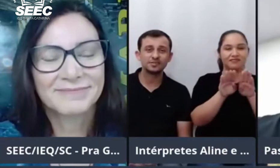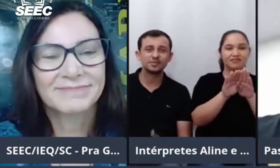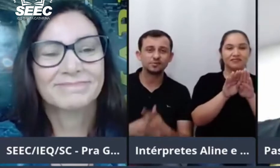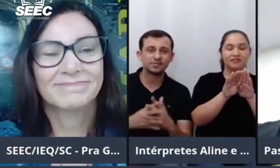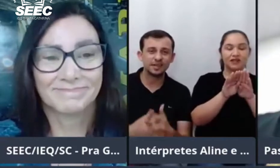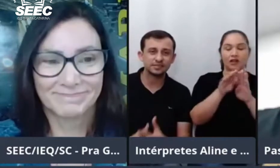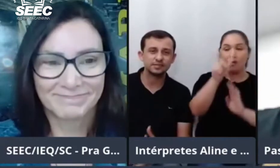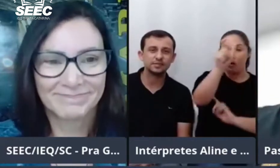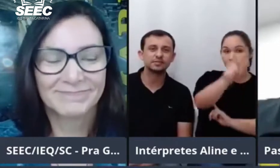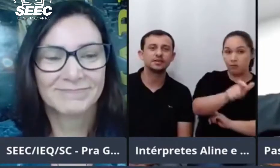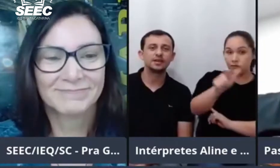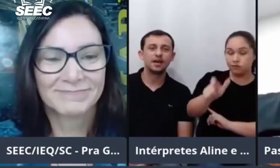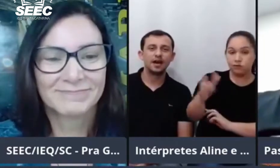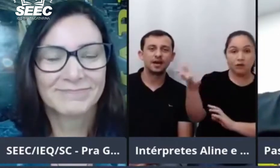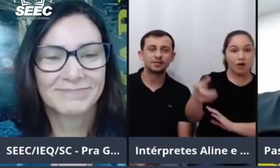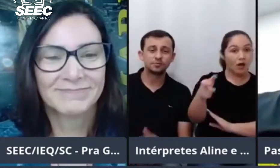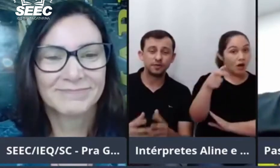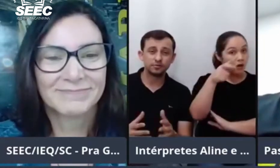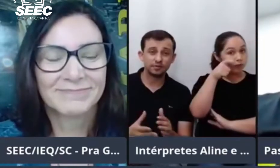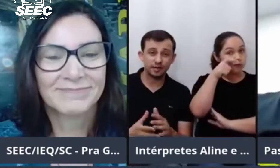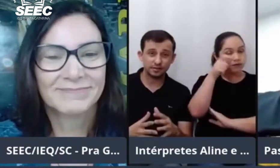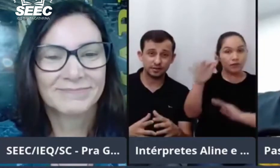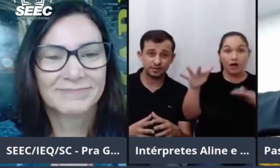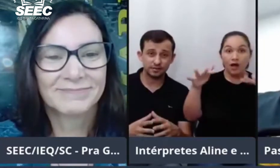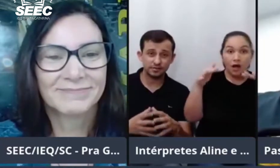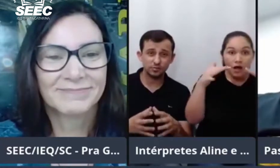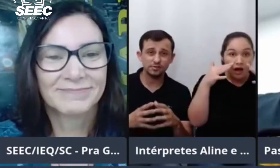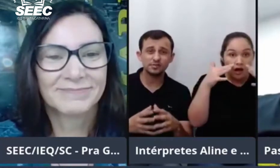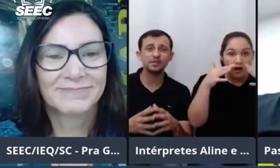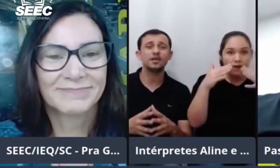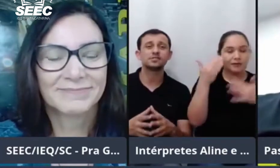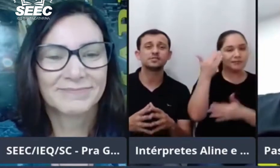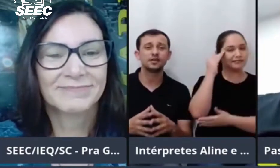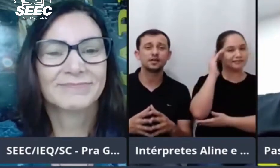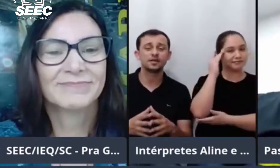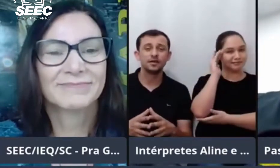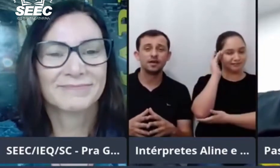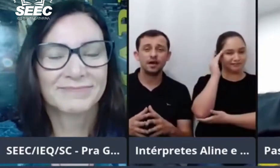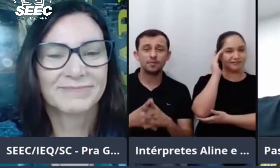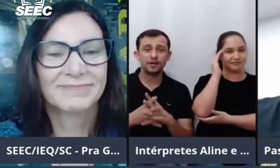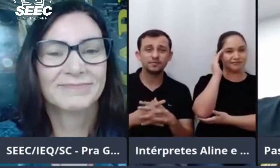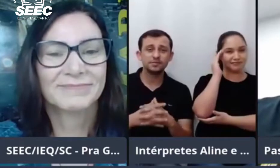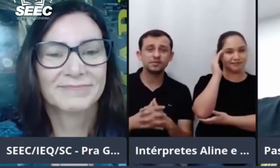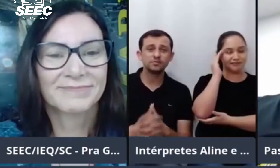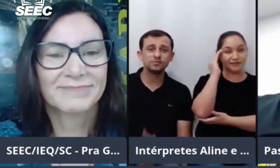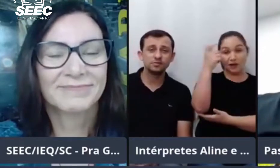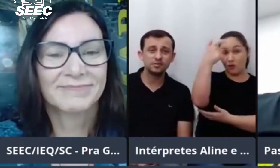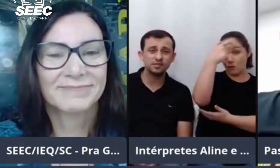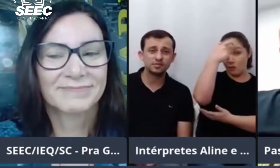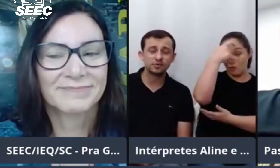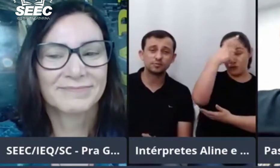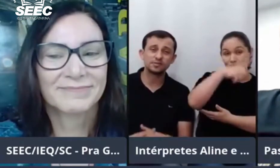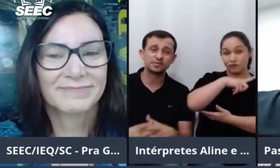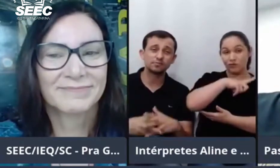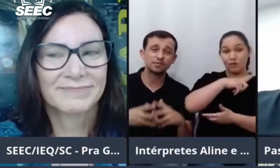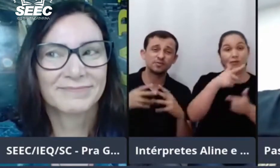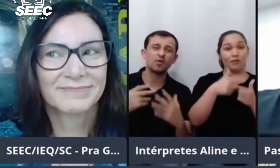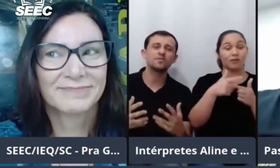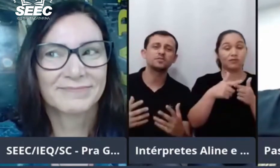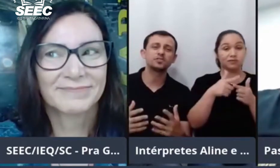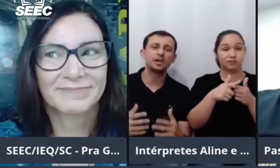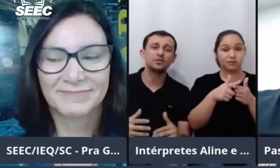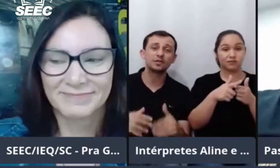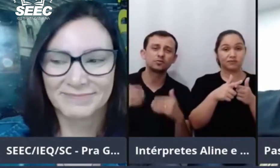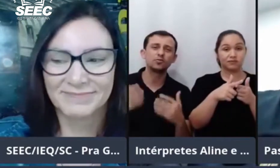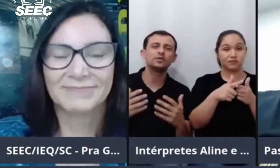todos aqueles que nos assistem a respeito dessa consciência, né? A palavra de Deus nos diz que nós precisamos levar